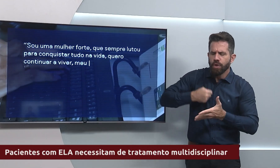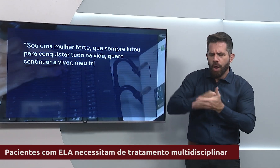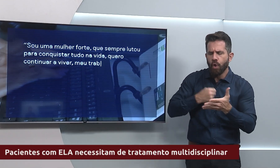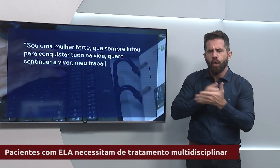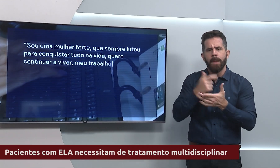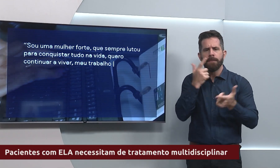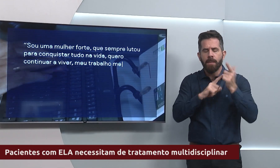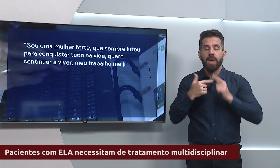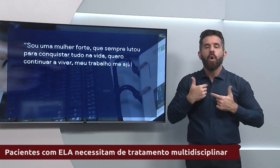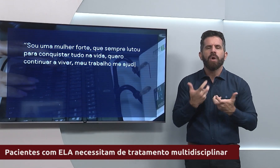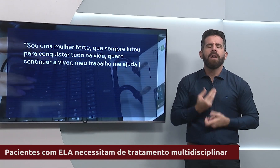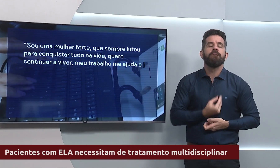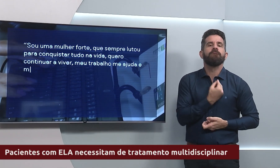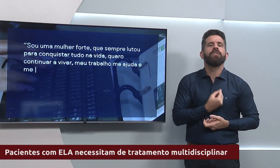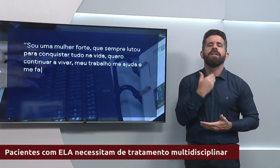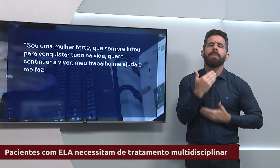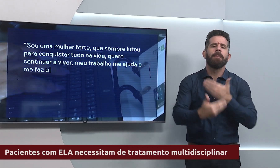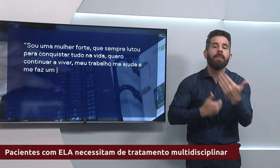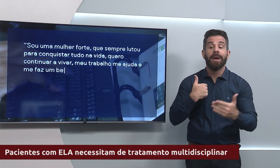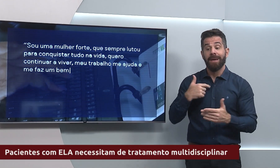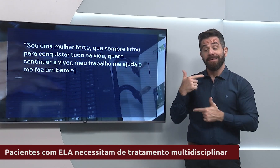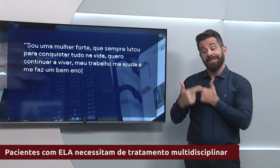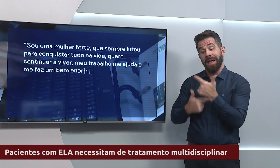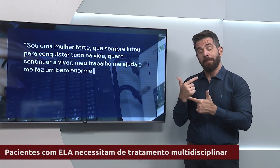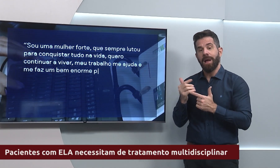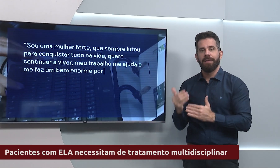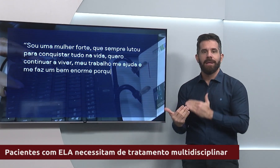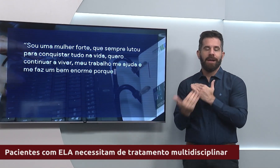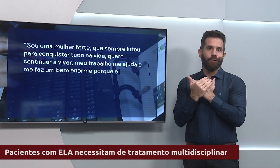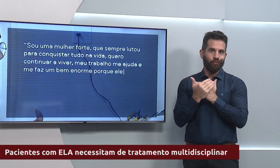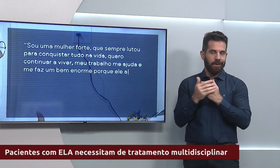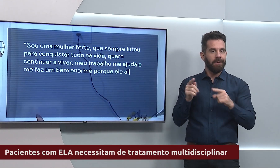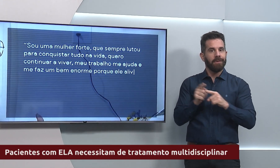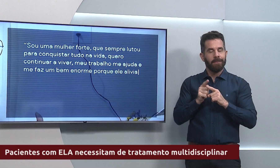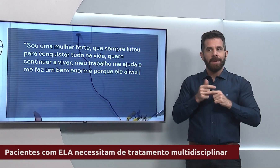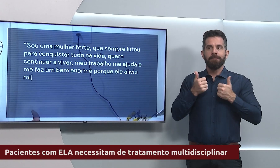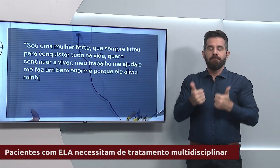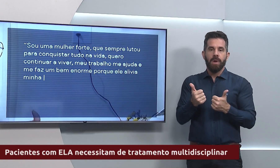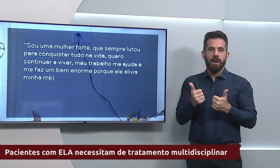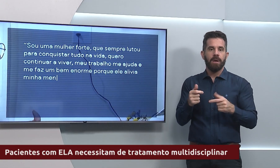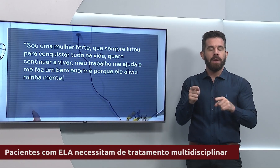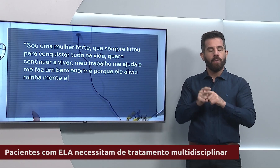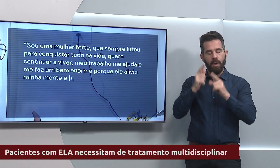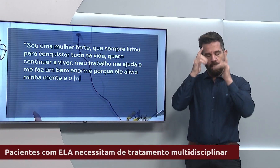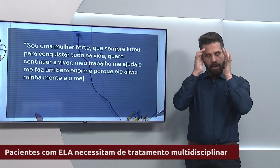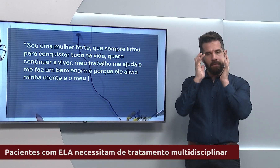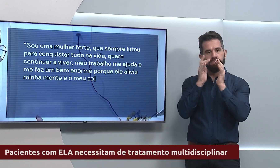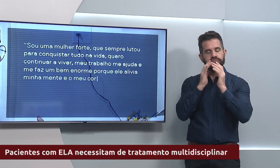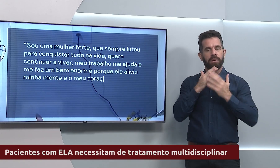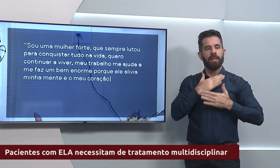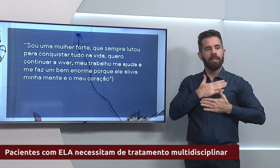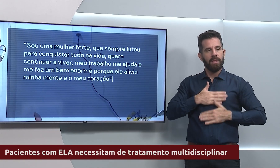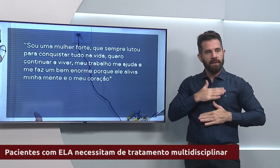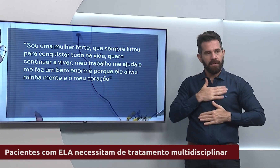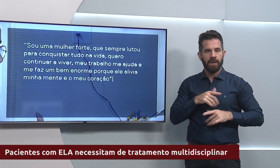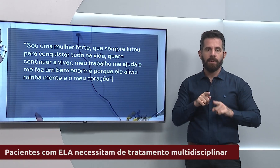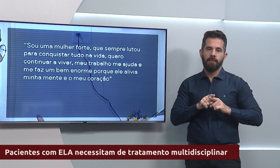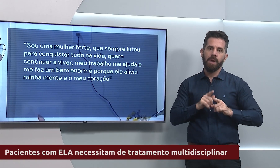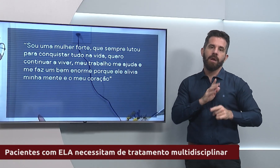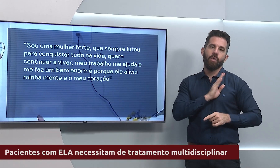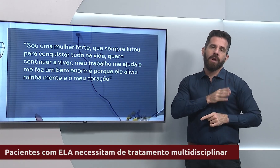viver. O meu trabalho me ajuda e me faz um bem enorme, porque ele alivia a minha mente e o meu coração.